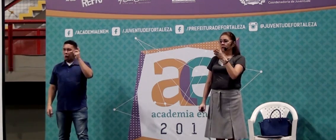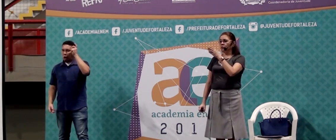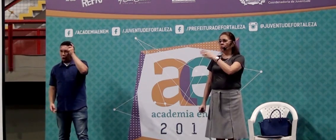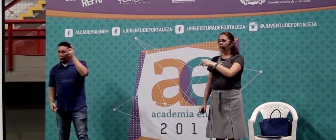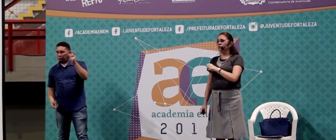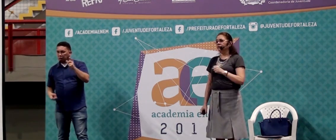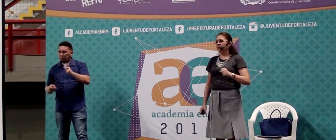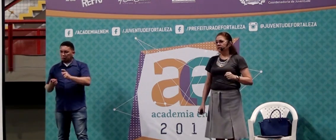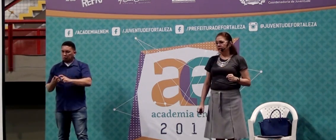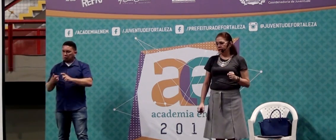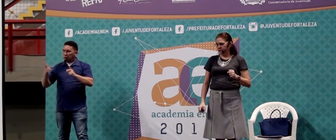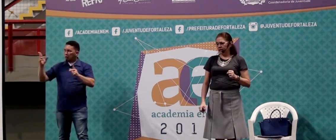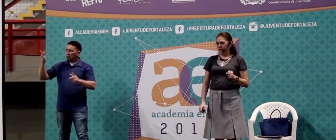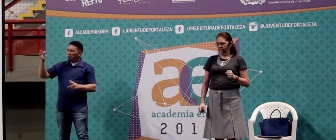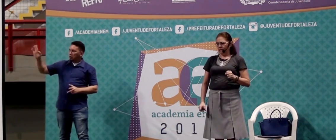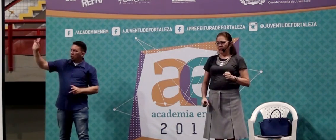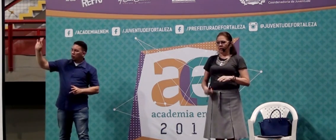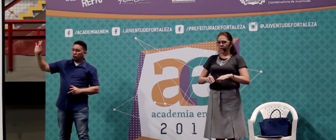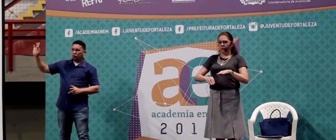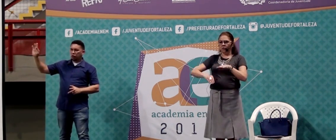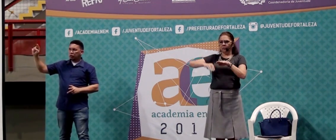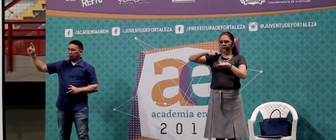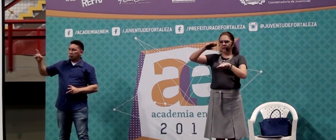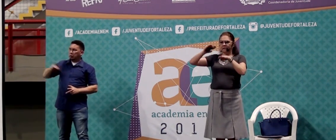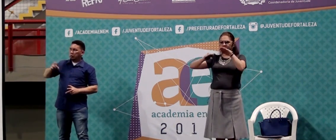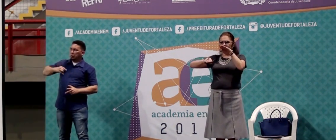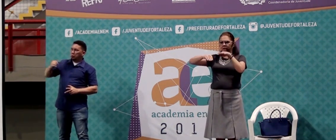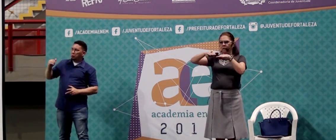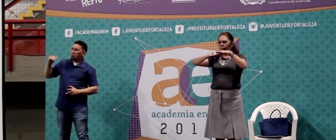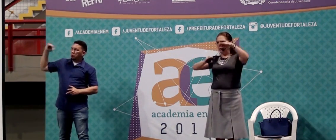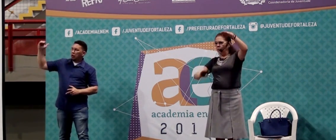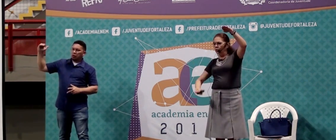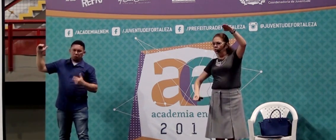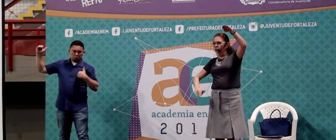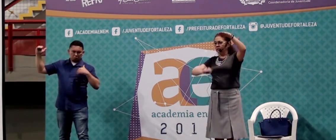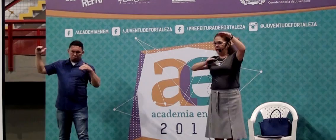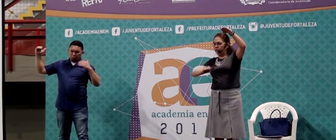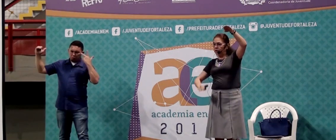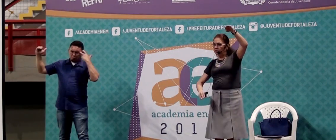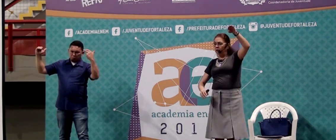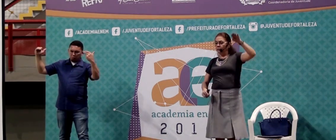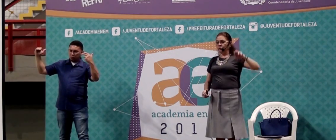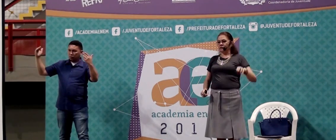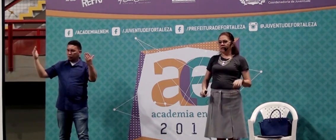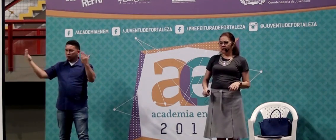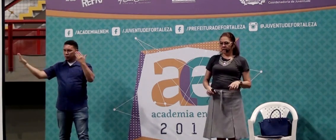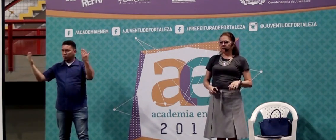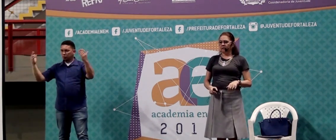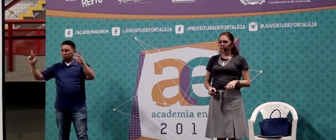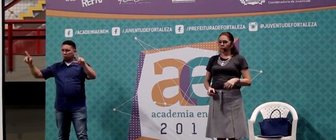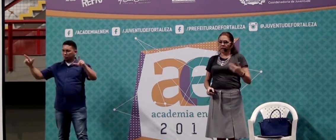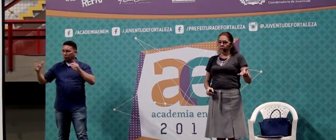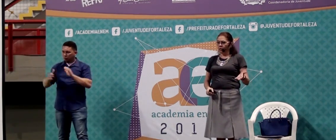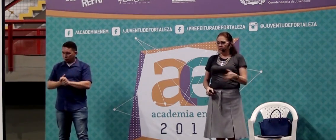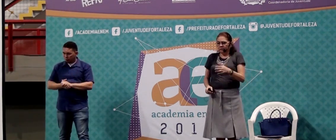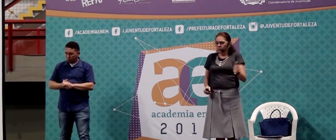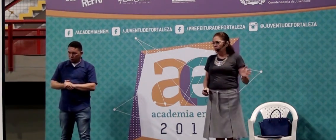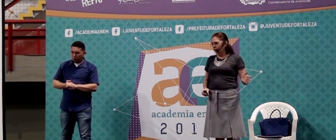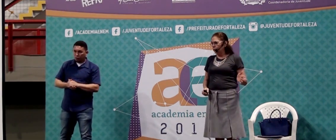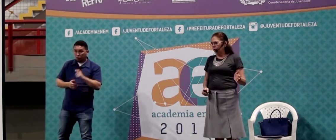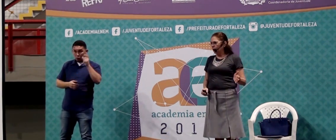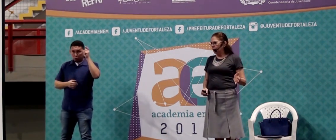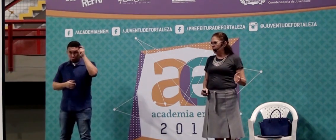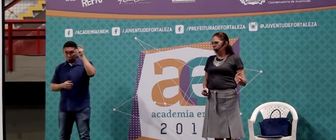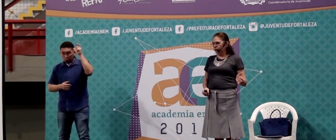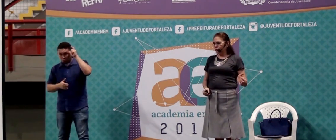atentados, tanto quanto um francês tem. É uma comparação por contraste, por diferença. O terrorismo